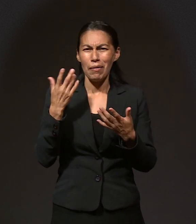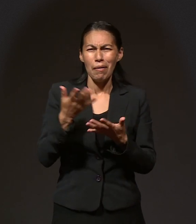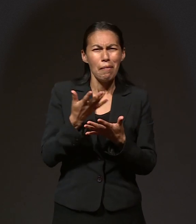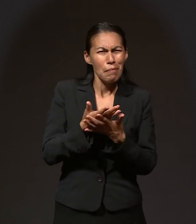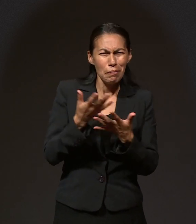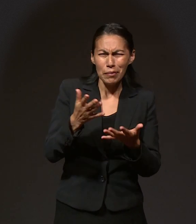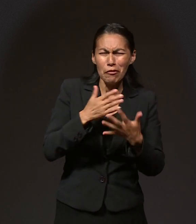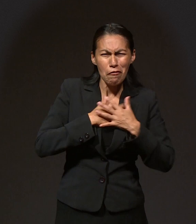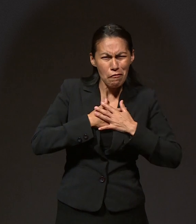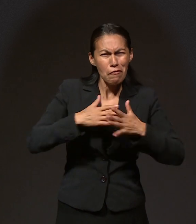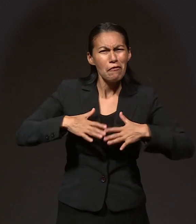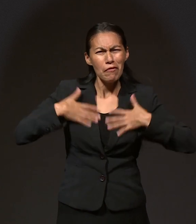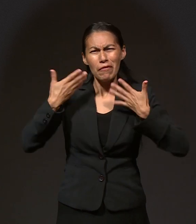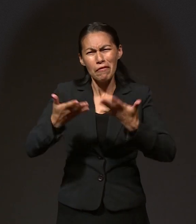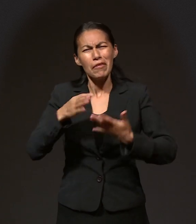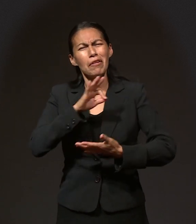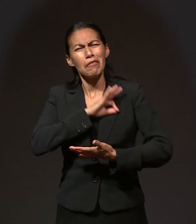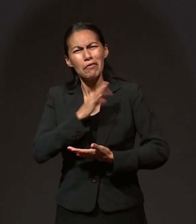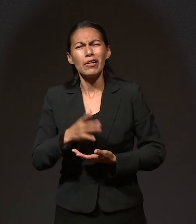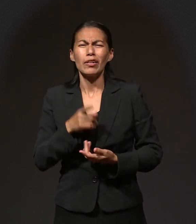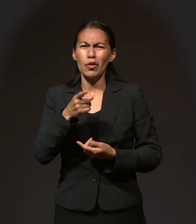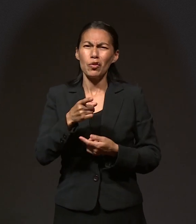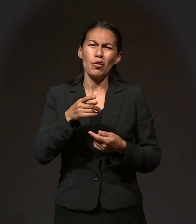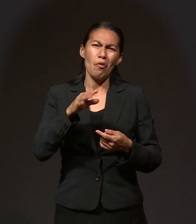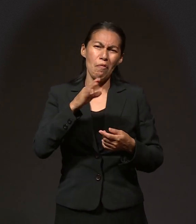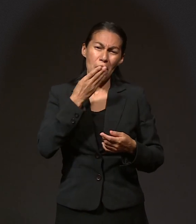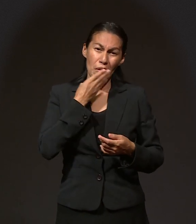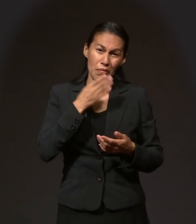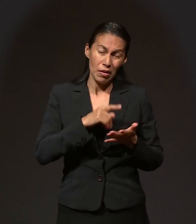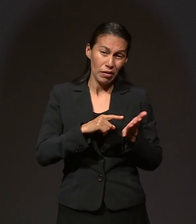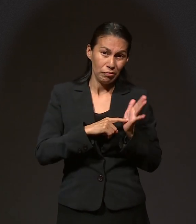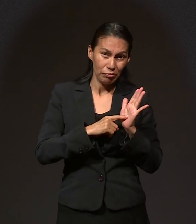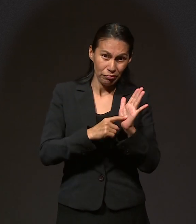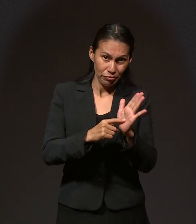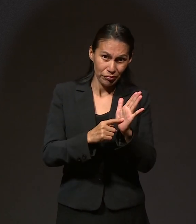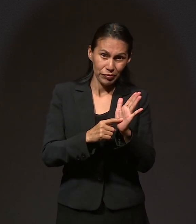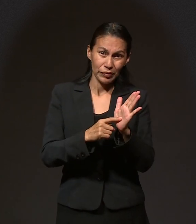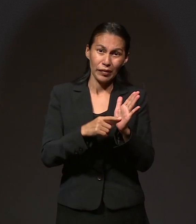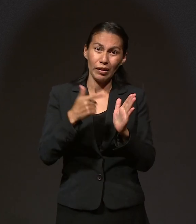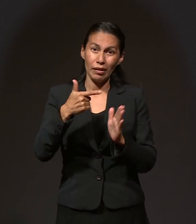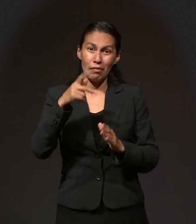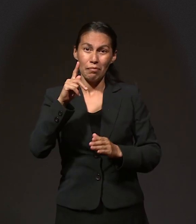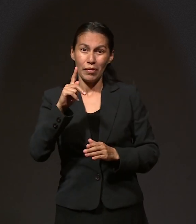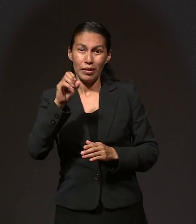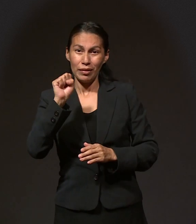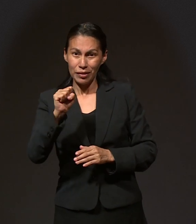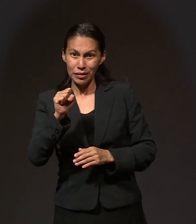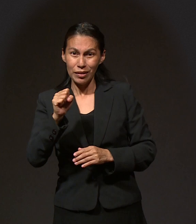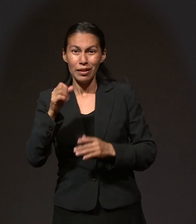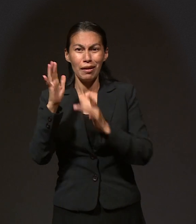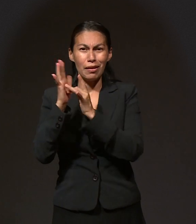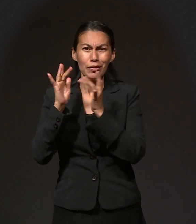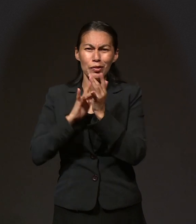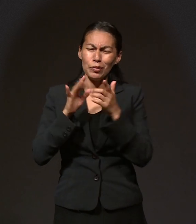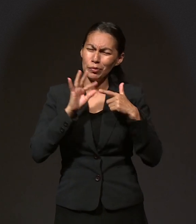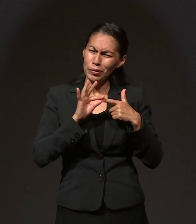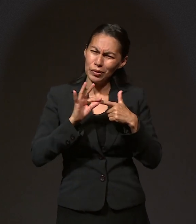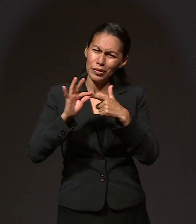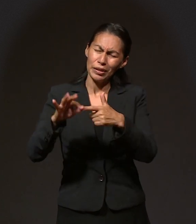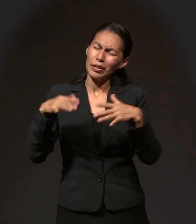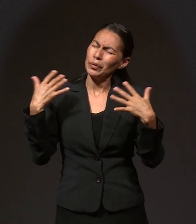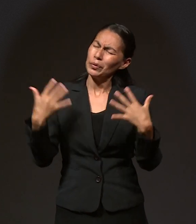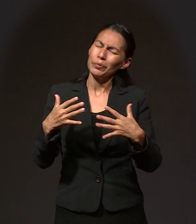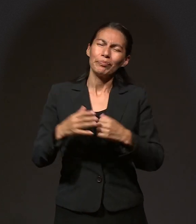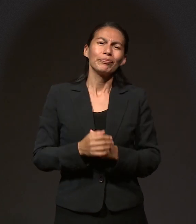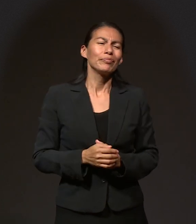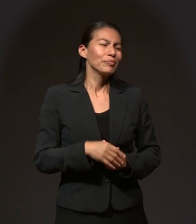Si pones a la Biblia como tu GPS y a Jesús como tu guía, Dios te bendiga. Amén. Pastor, mil gracias. Gracias. Dios